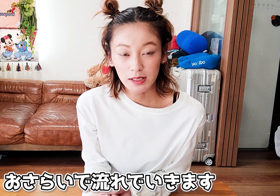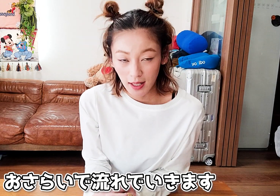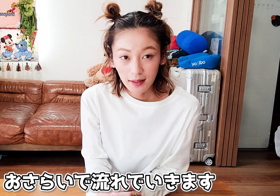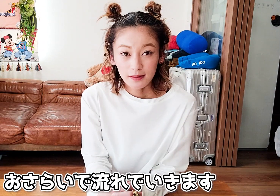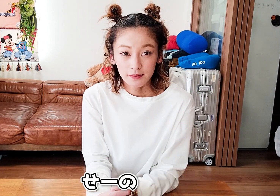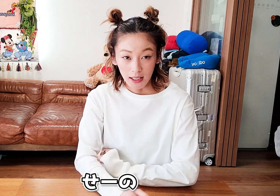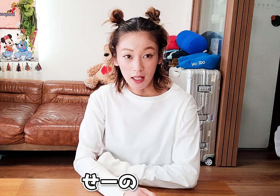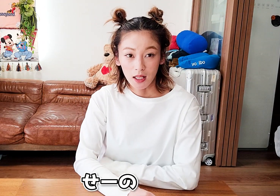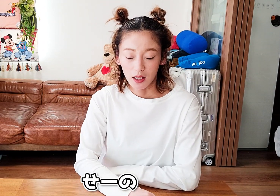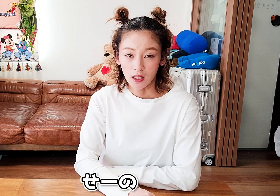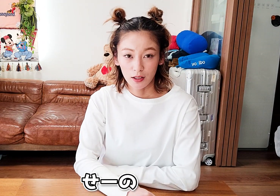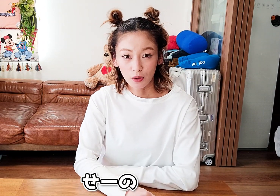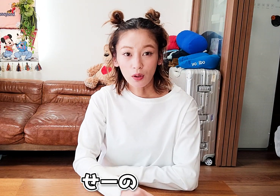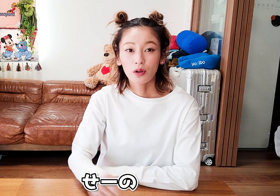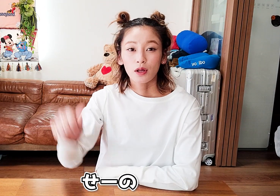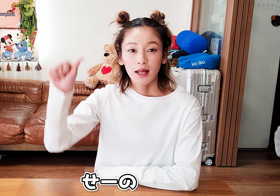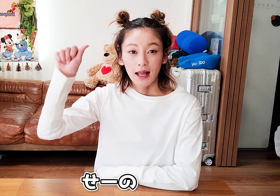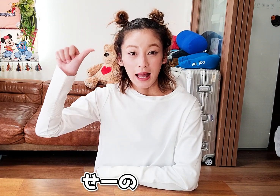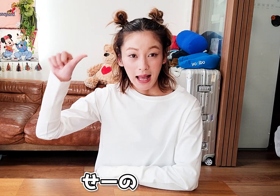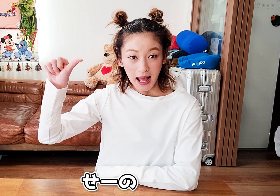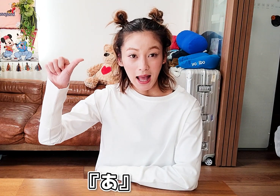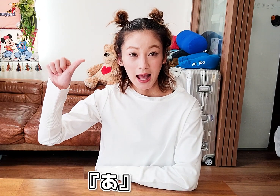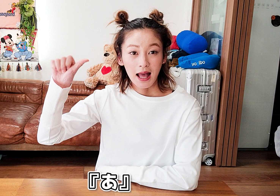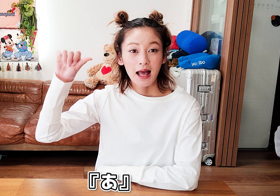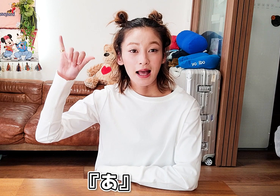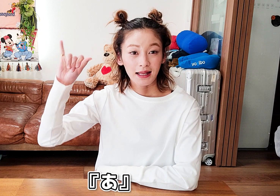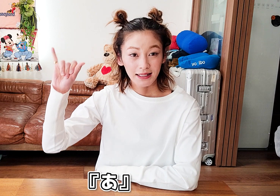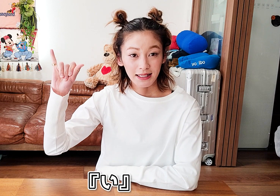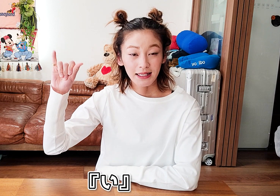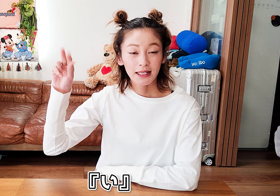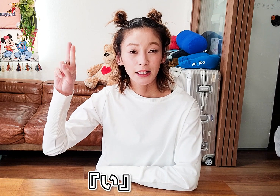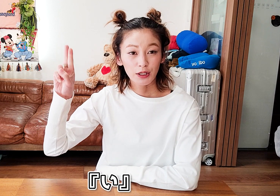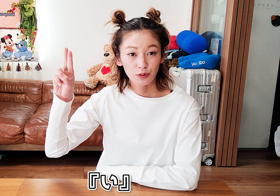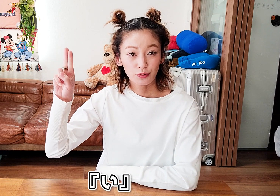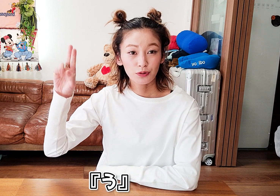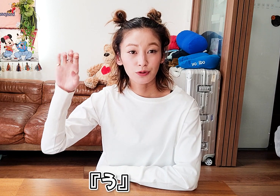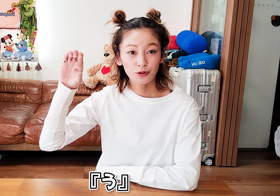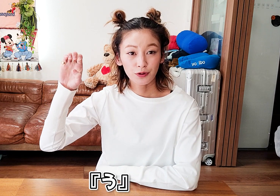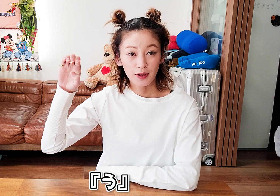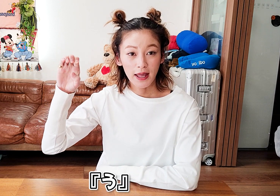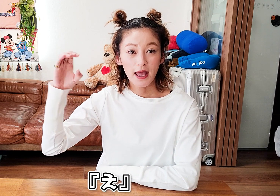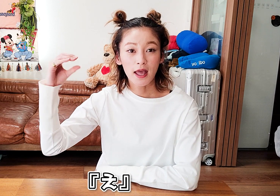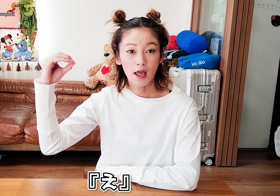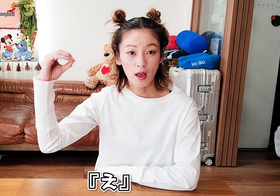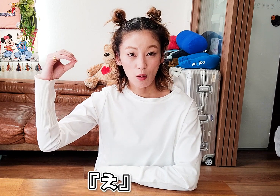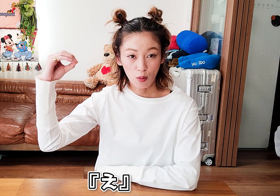ね。せーの、あいうえお、